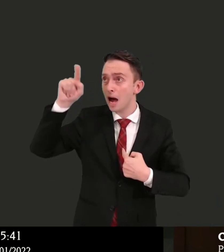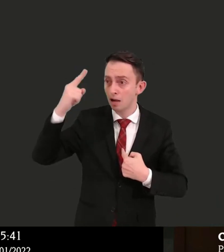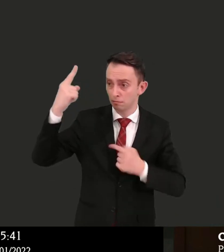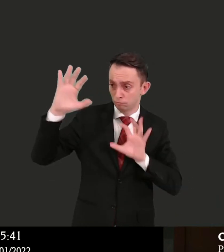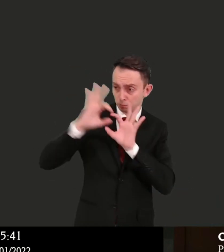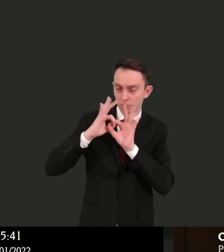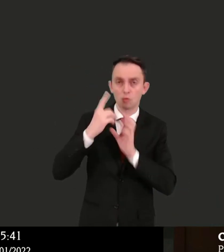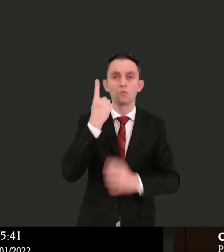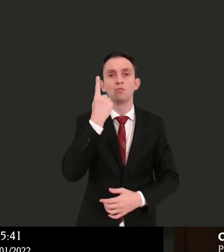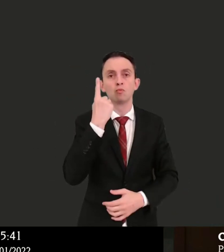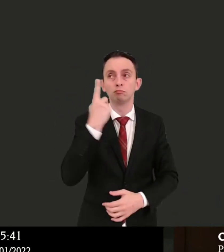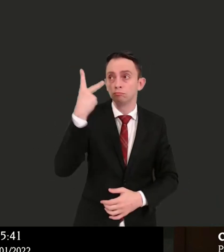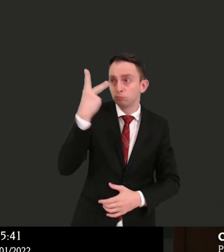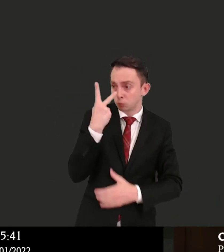Jesus.